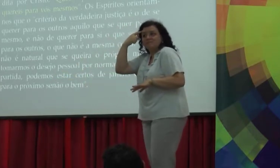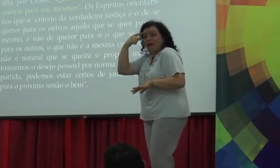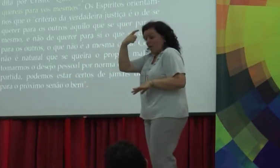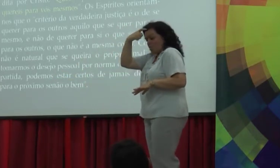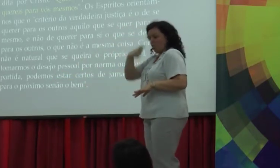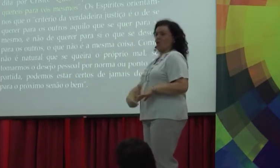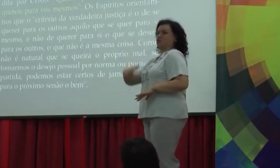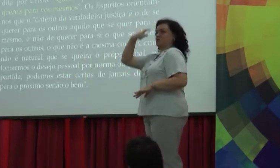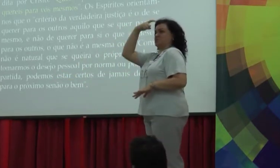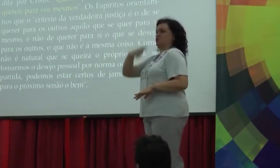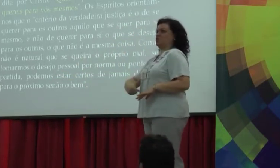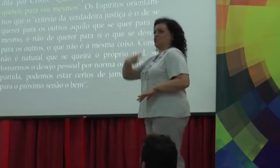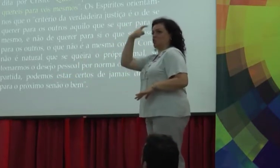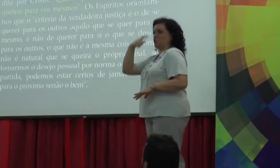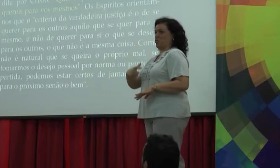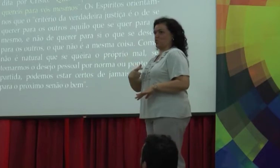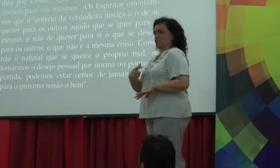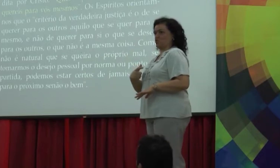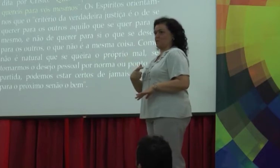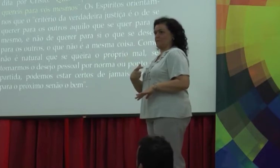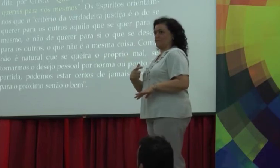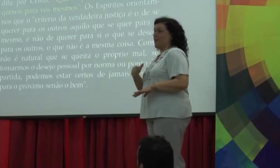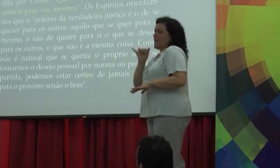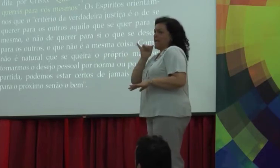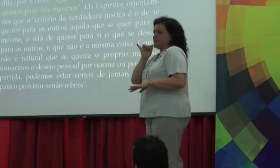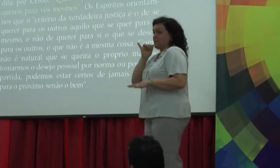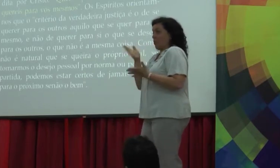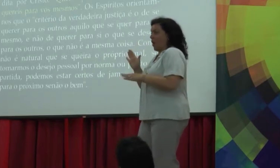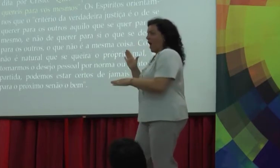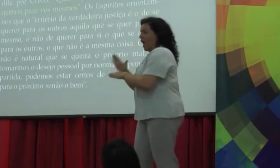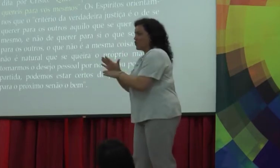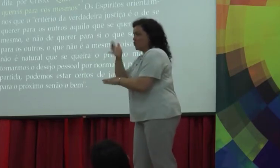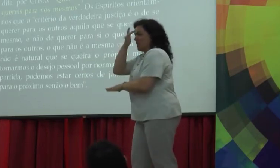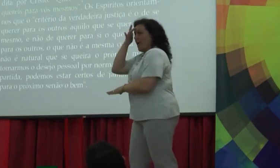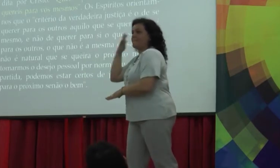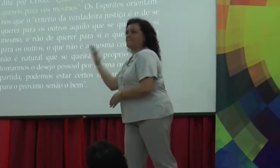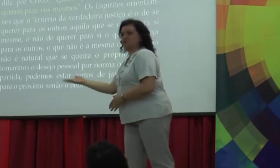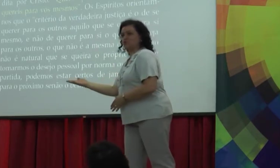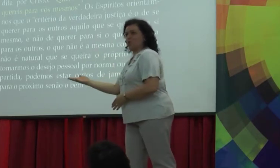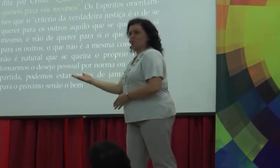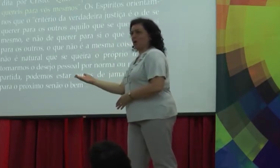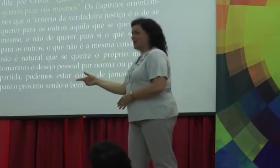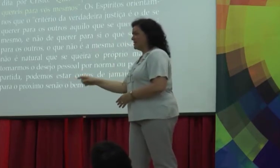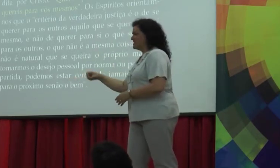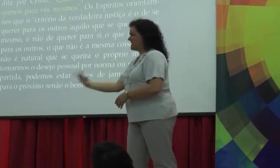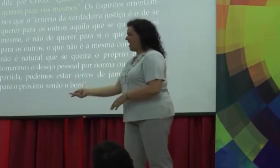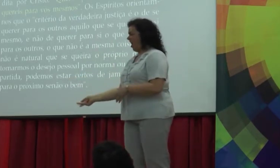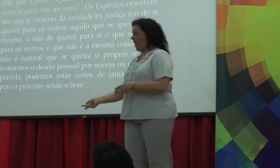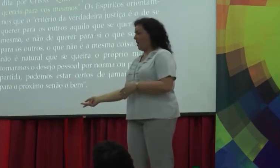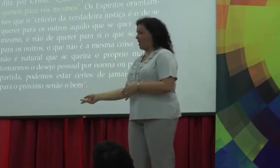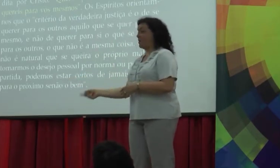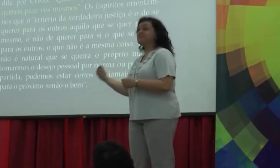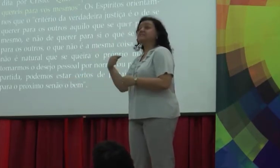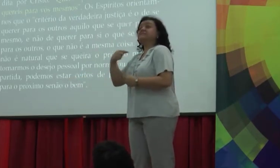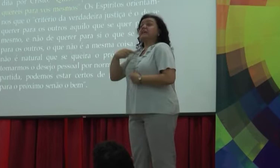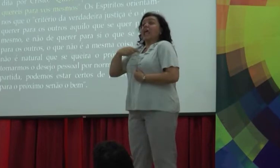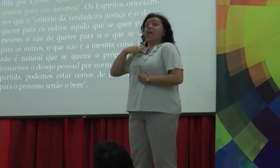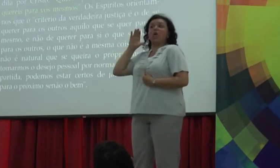Então, depende muito do quê? Da nossa postura, do nosso pensamento. Então, eu vou ajudar o outro.